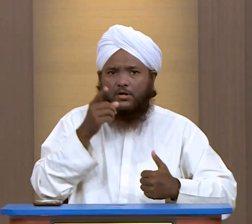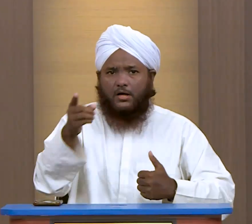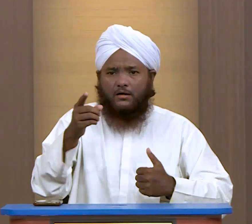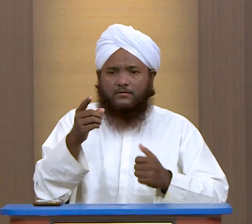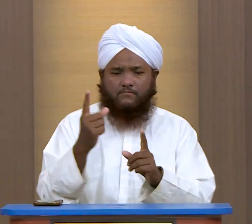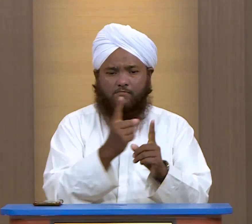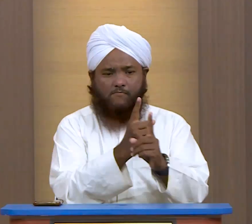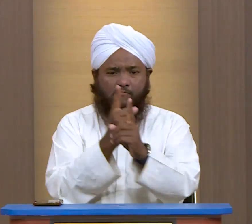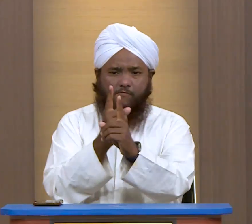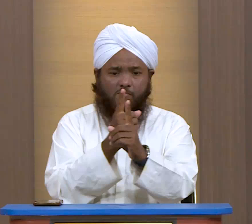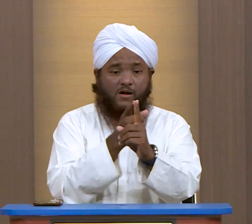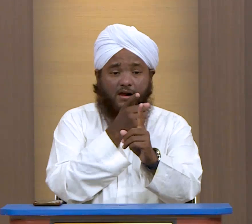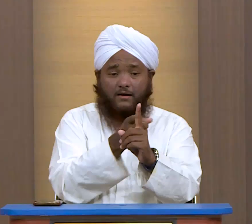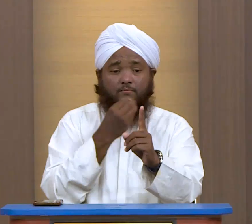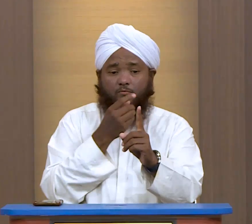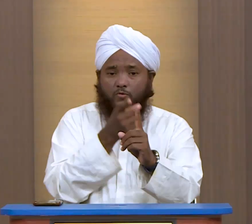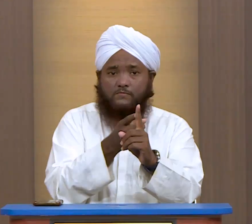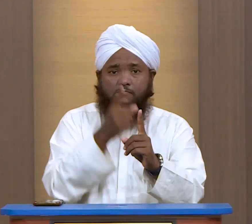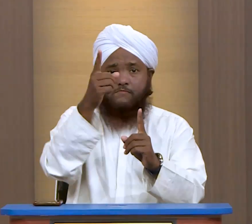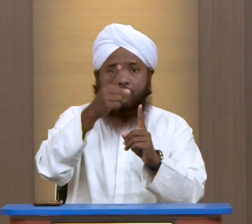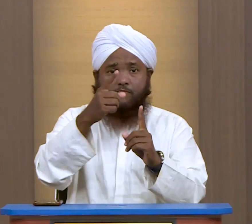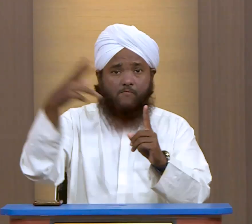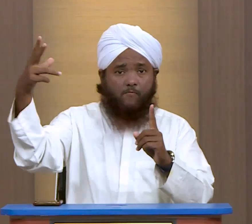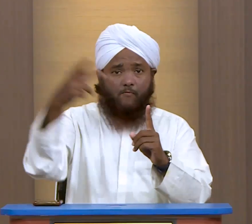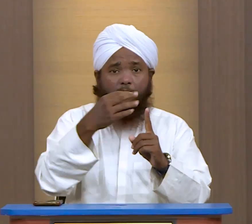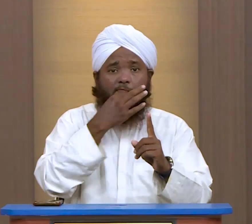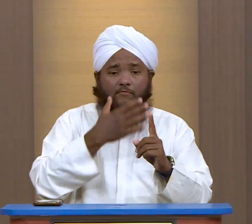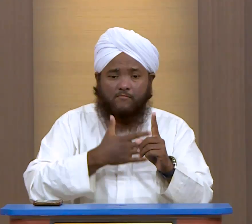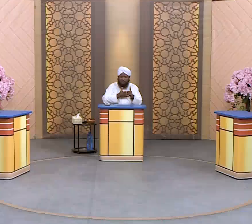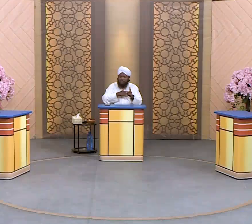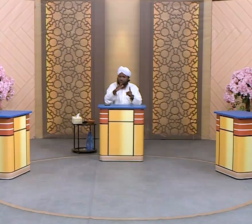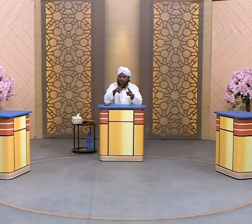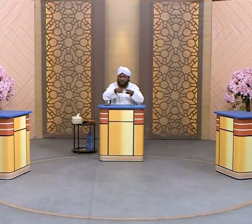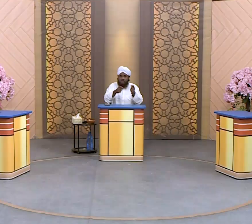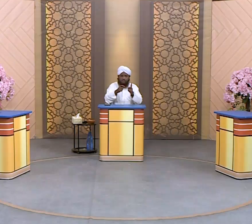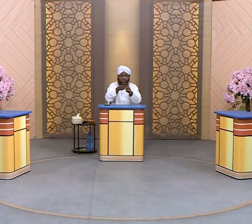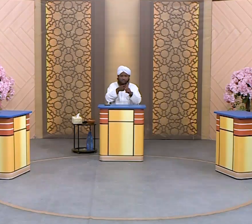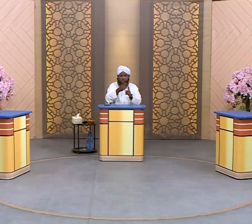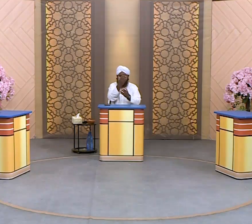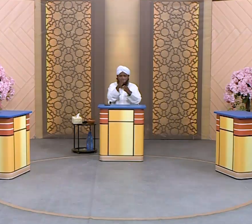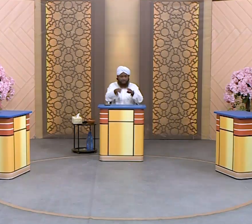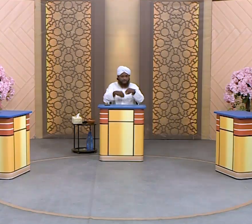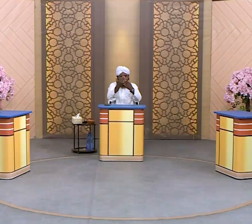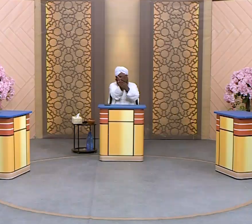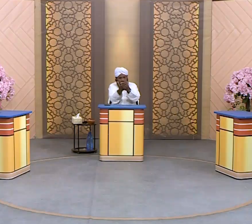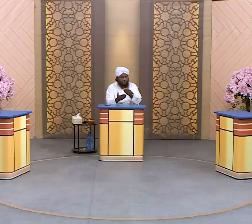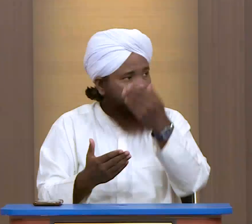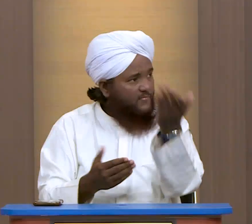چلتا تھا تو اللہ پاک اسے اس کی بے ادبی کی وجہ سے زمین میں دھنسا دیتا تھا۔ ایک روایت میں ہے کہ